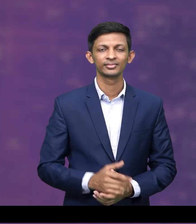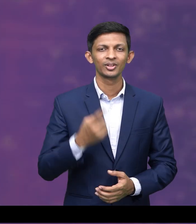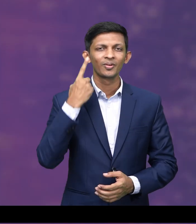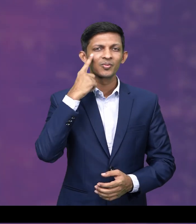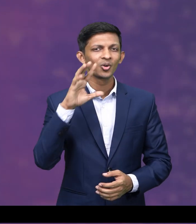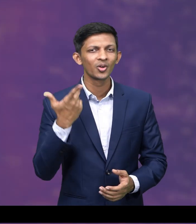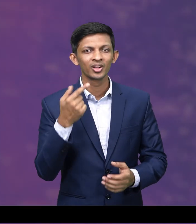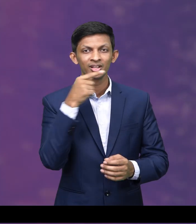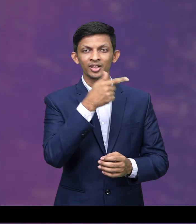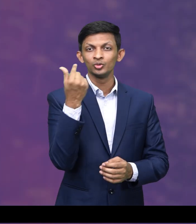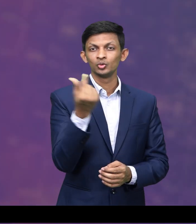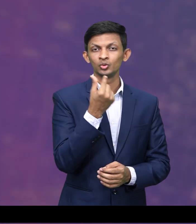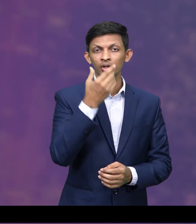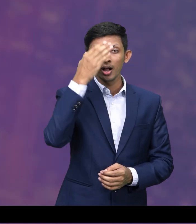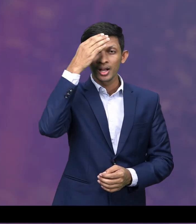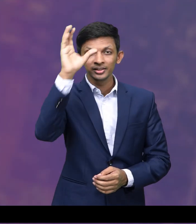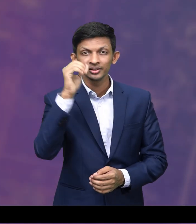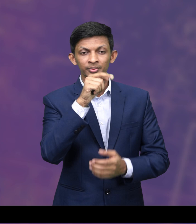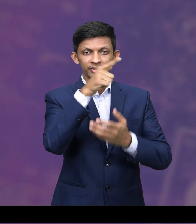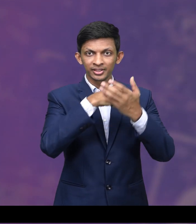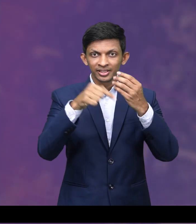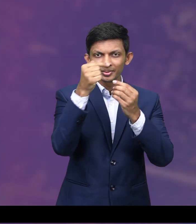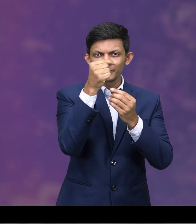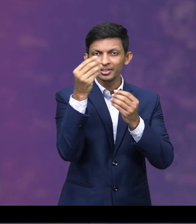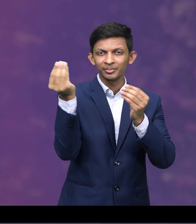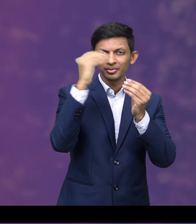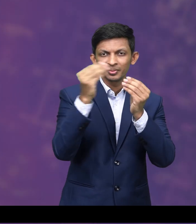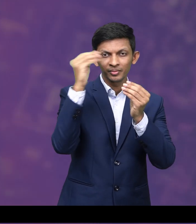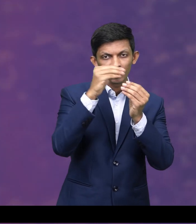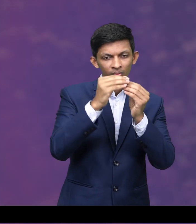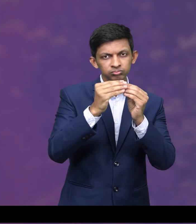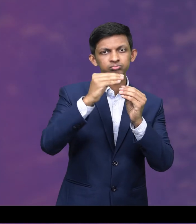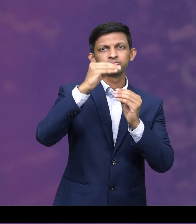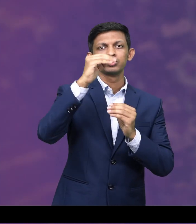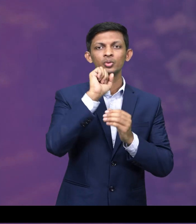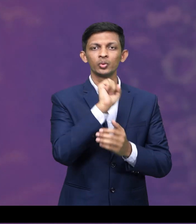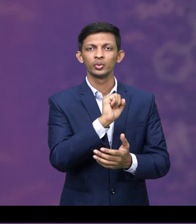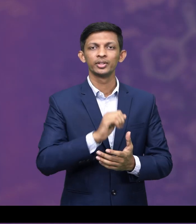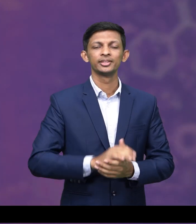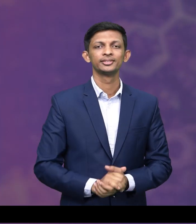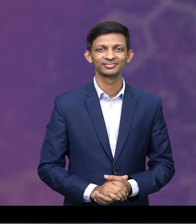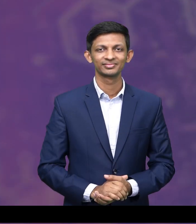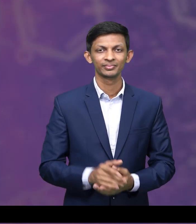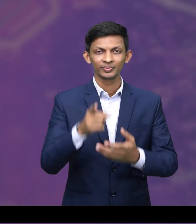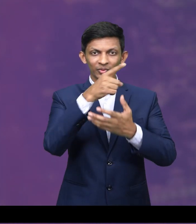ఈ ప్రయోజనం కోసం ఎలక్ట్రోనెగటివిటీ భావన పరిచయం చేయబడింది. ఒక మూలకం